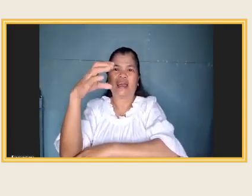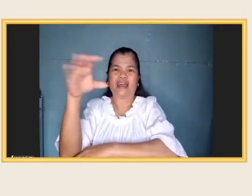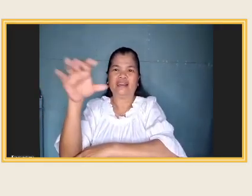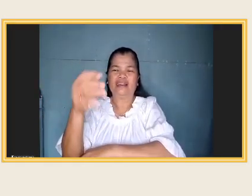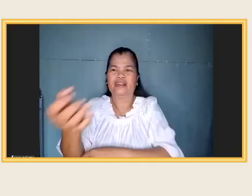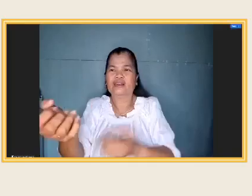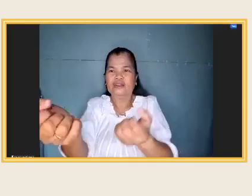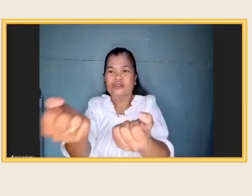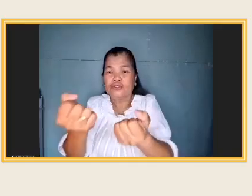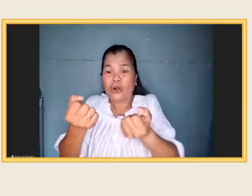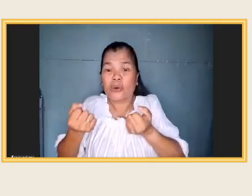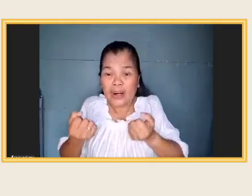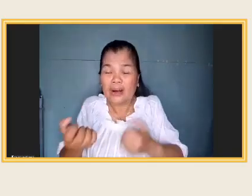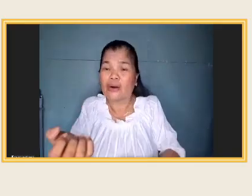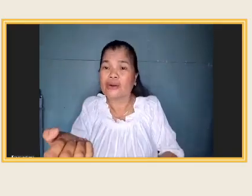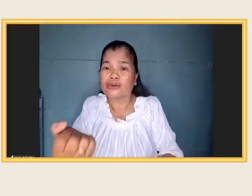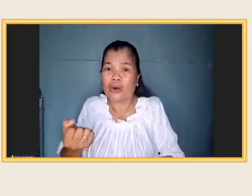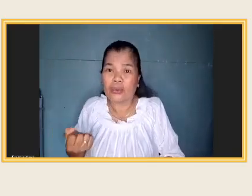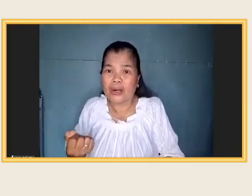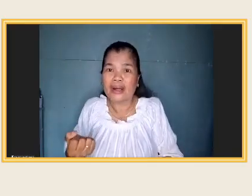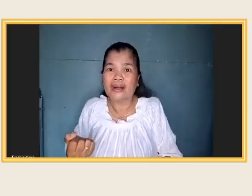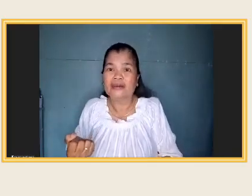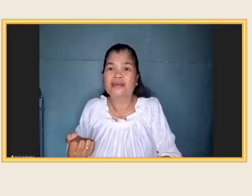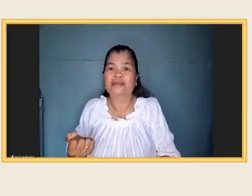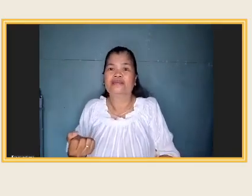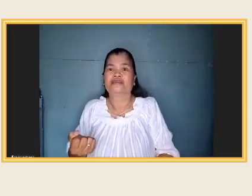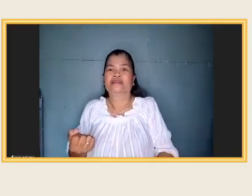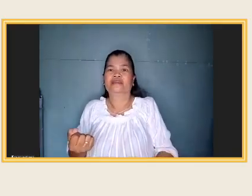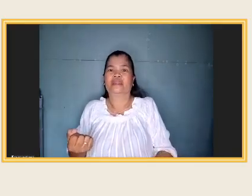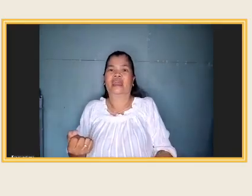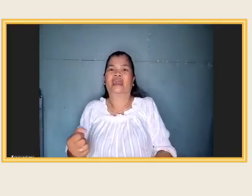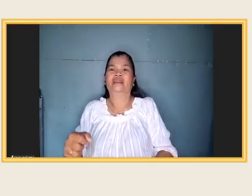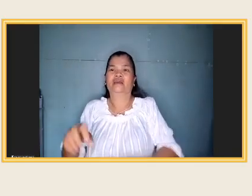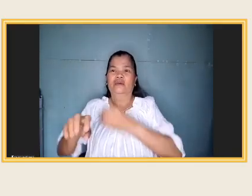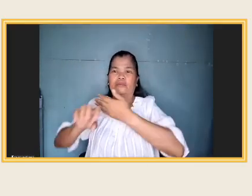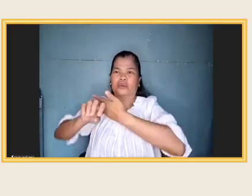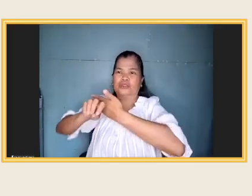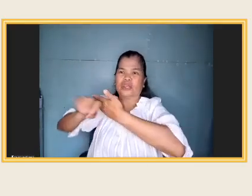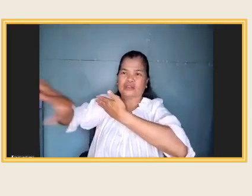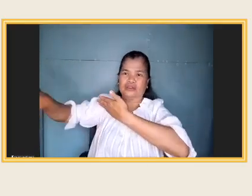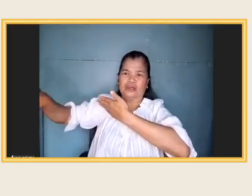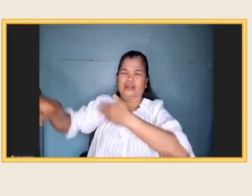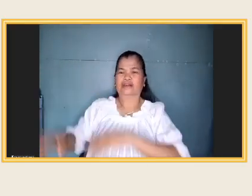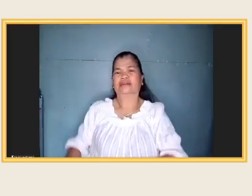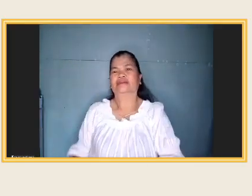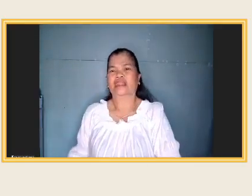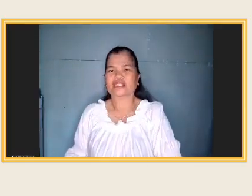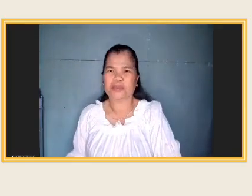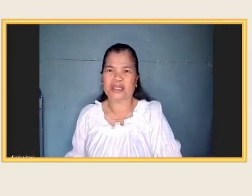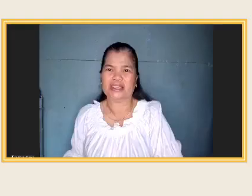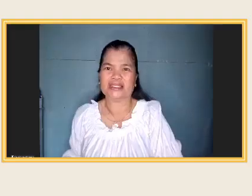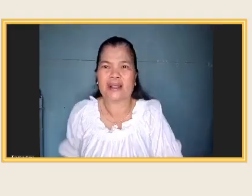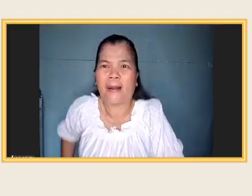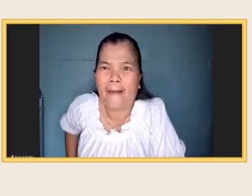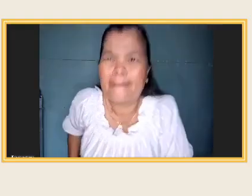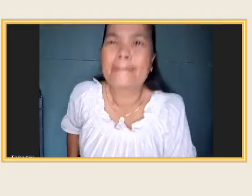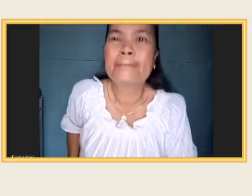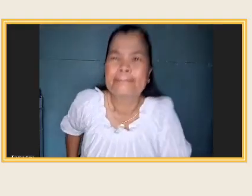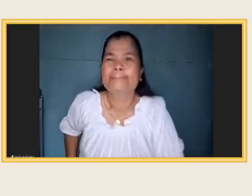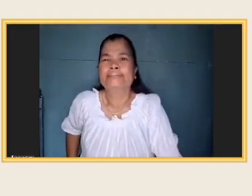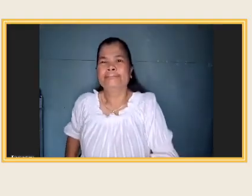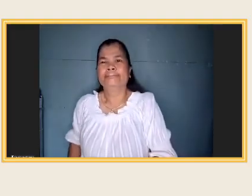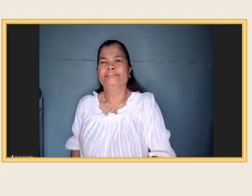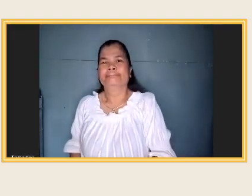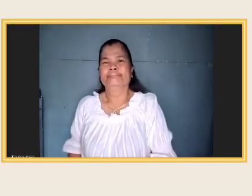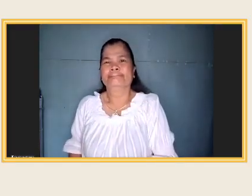electric fan, drawer or drawer, then projector. Next, please.